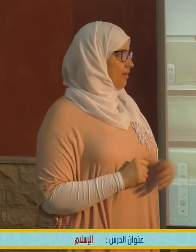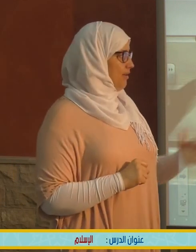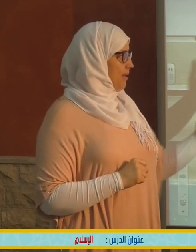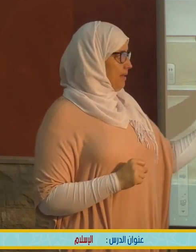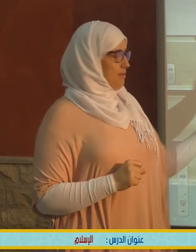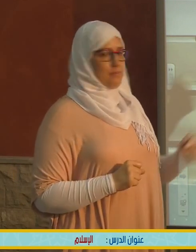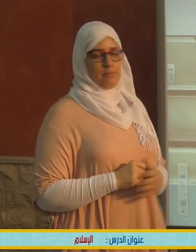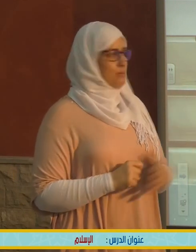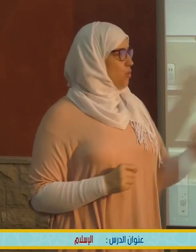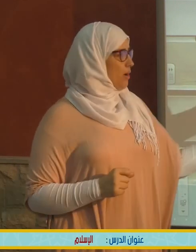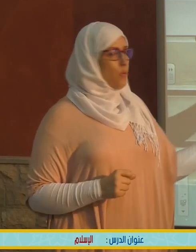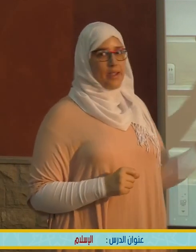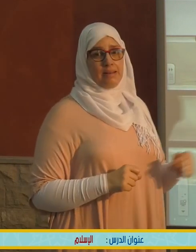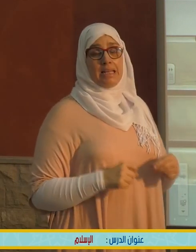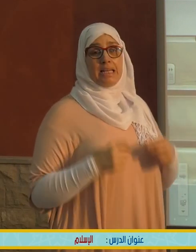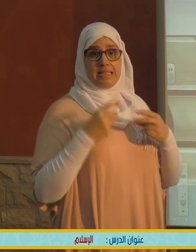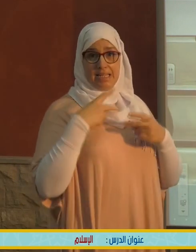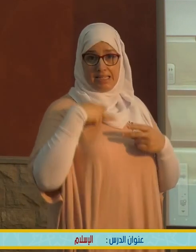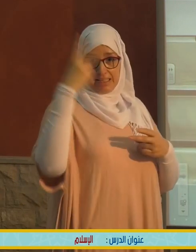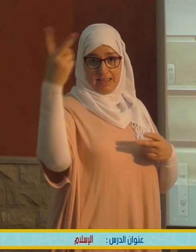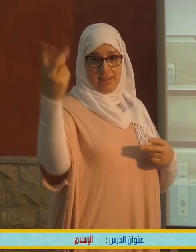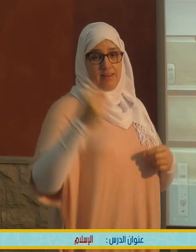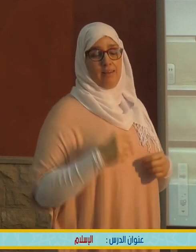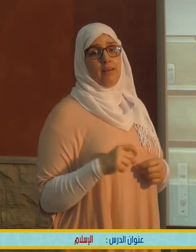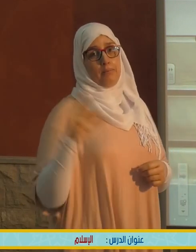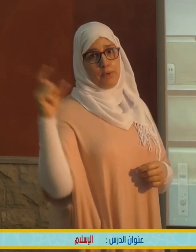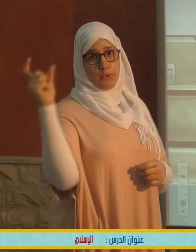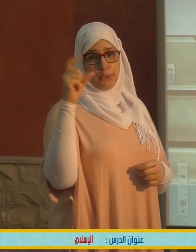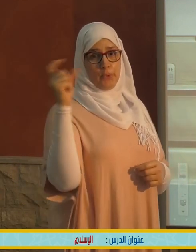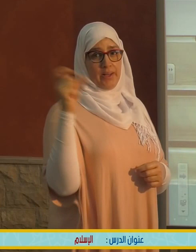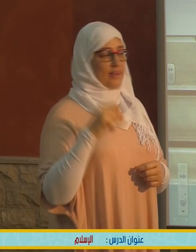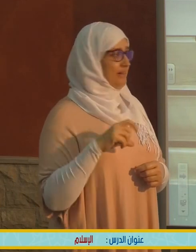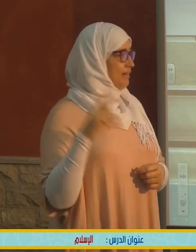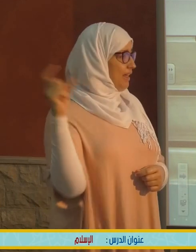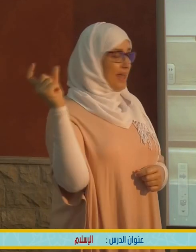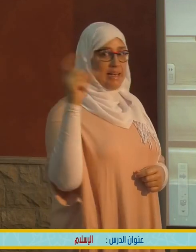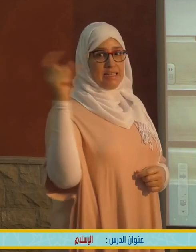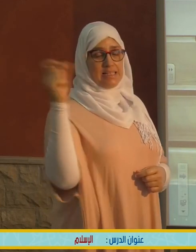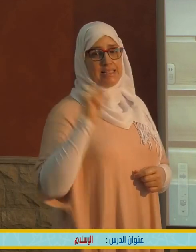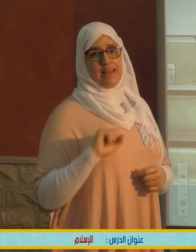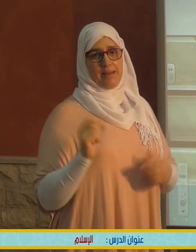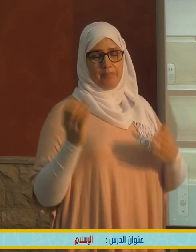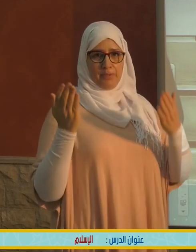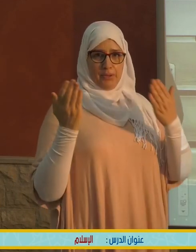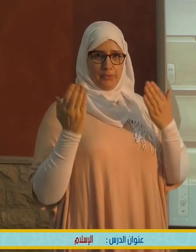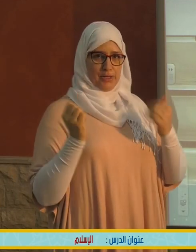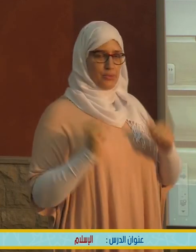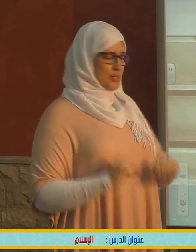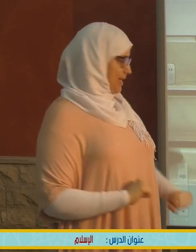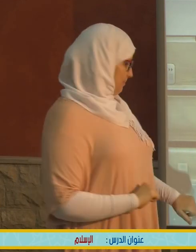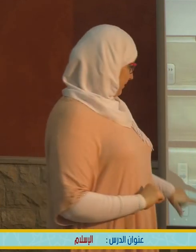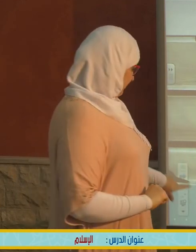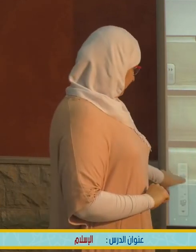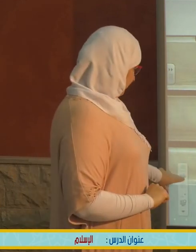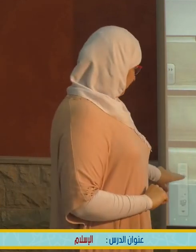الإسلامية مكون تزكية بعنوان الإسلام، فلنتابع.